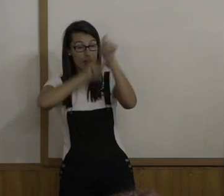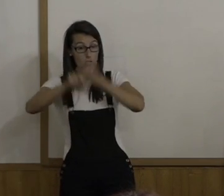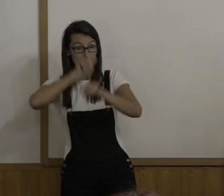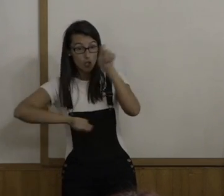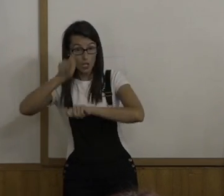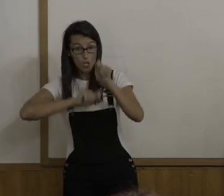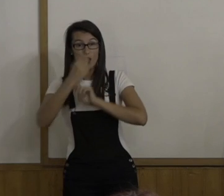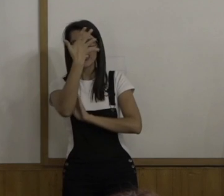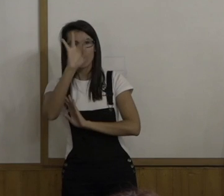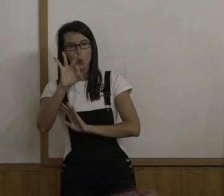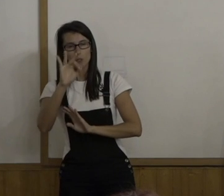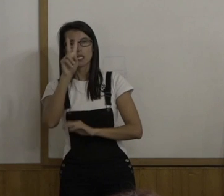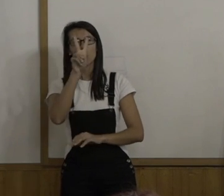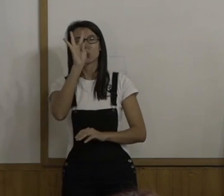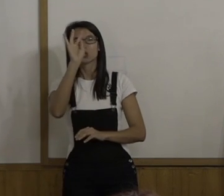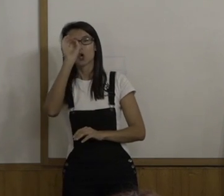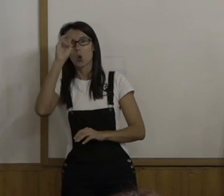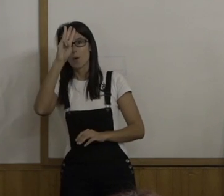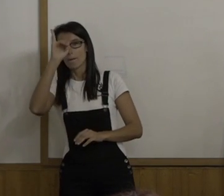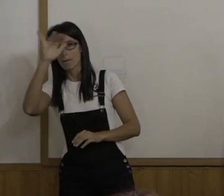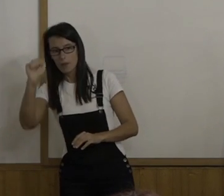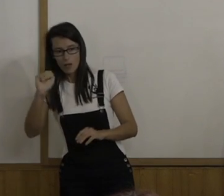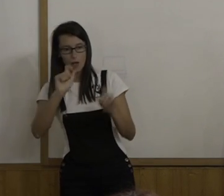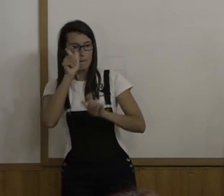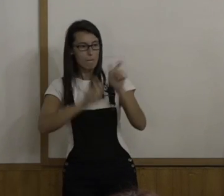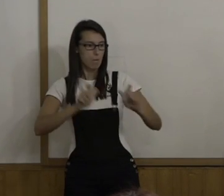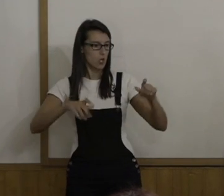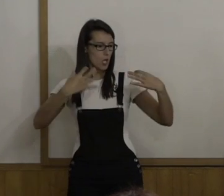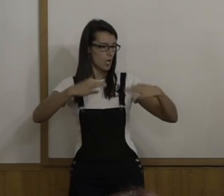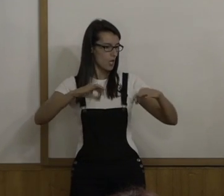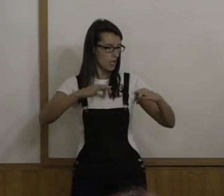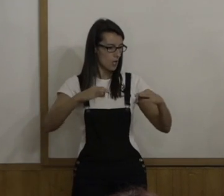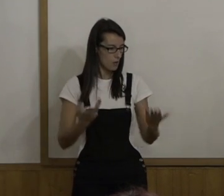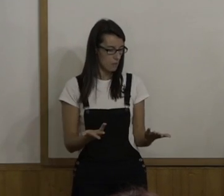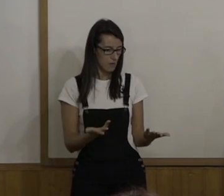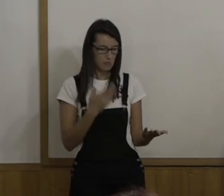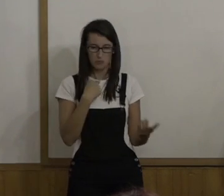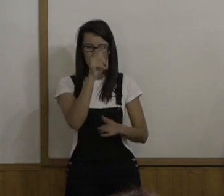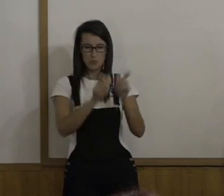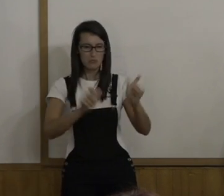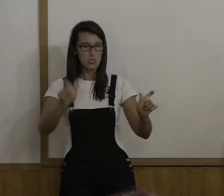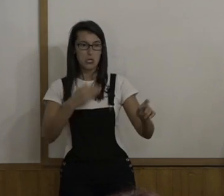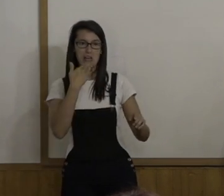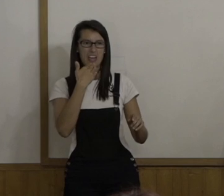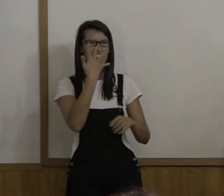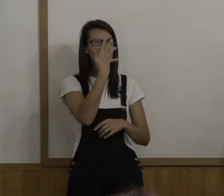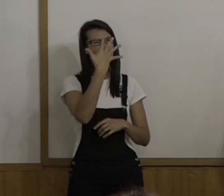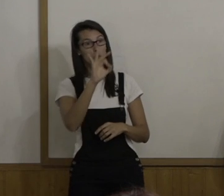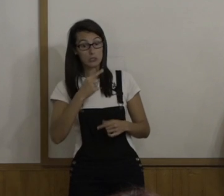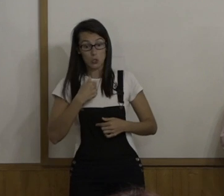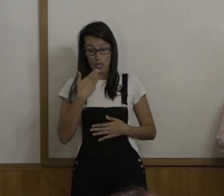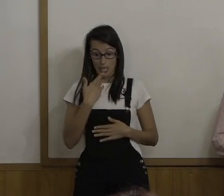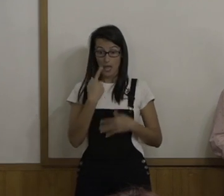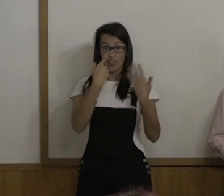asociación que abarca a la gente que es mucho más común ahora de lo que parece. La gente que a los 50 años, yo ya tengo 60,